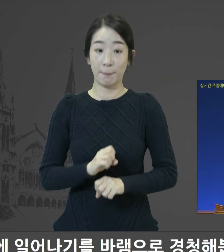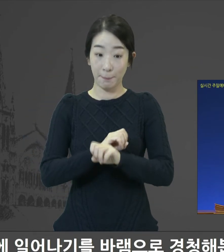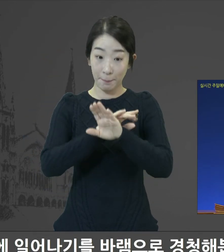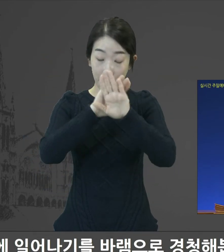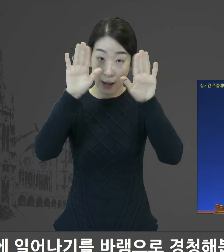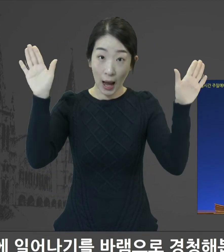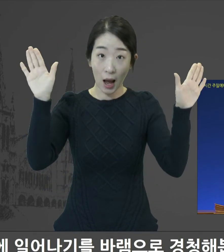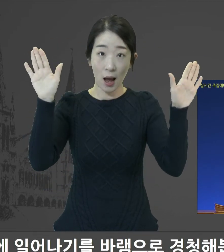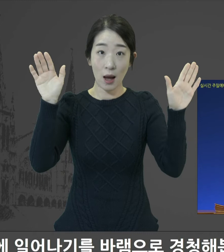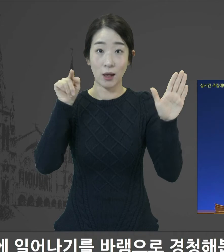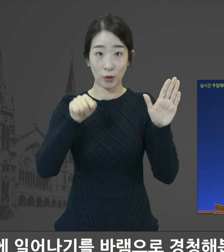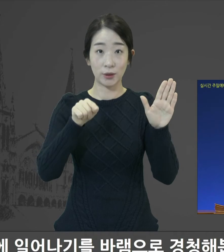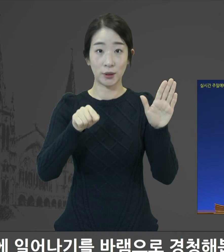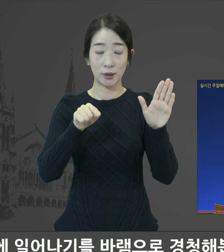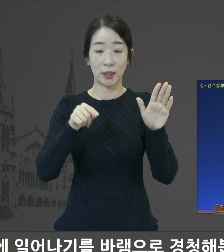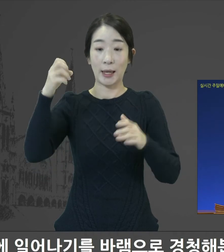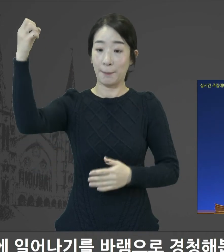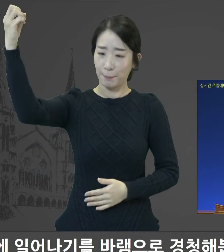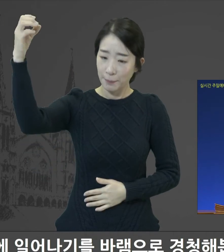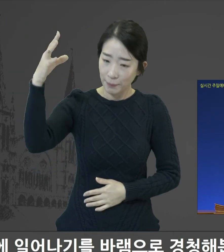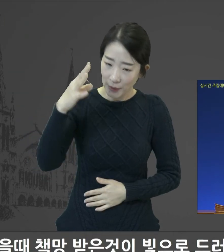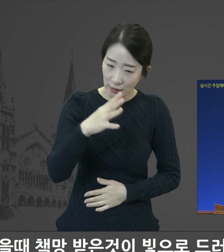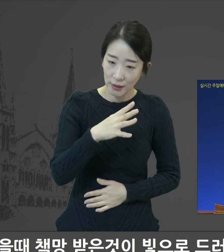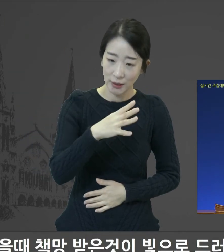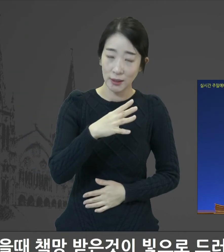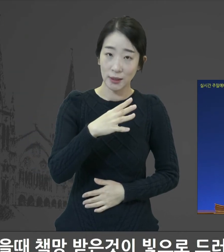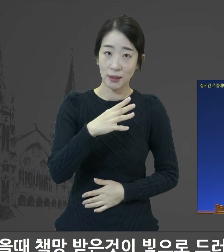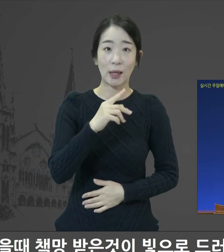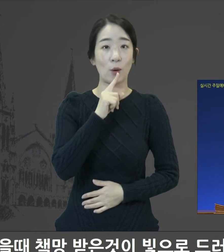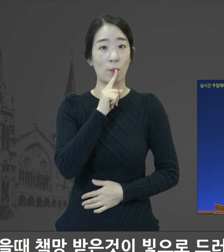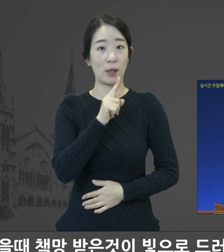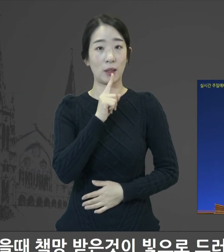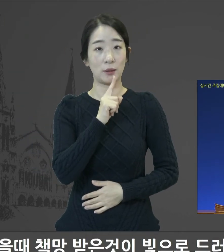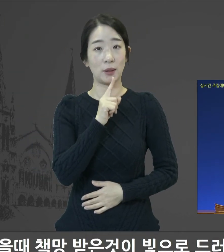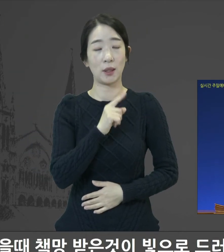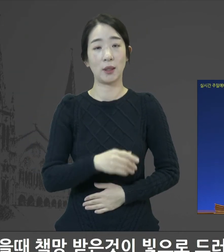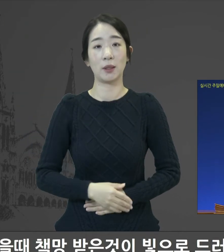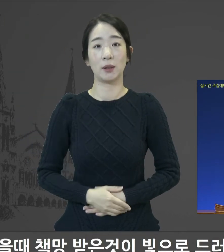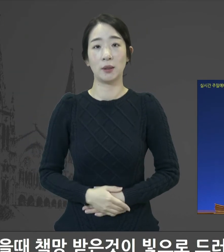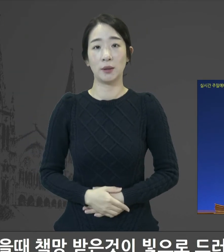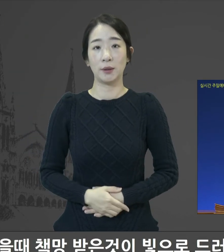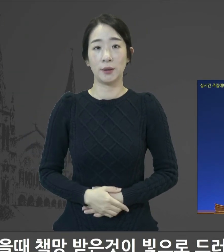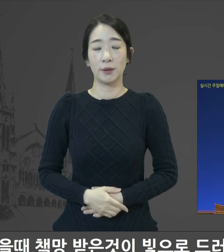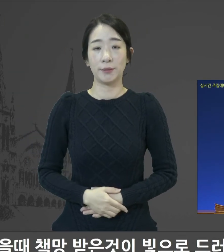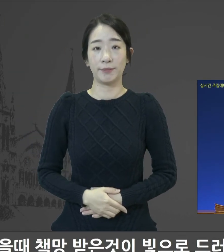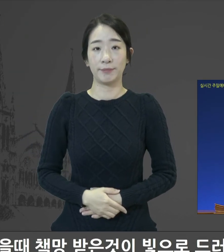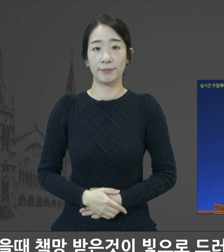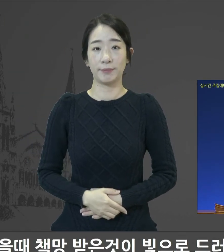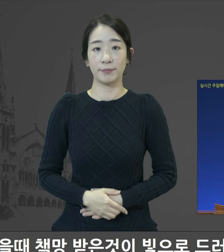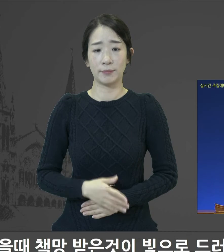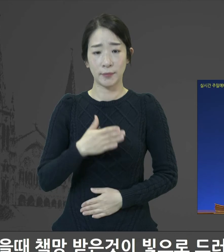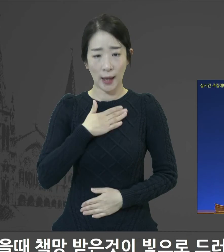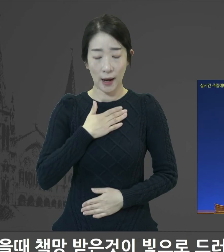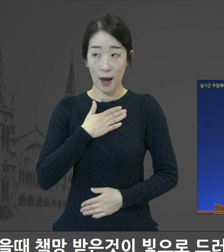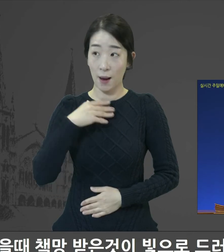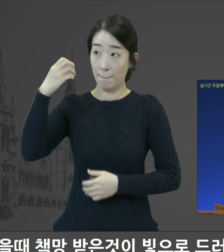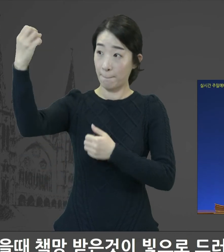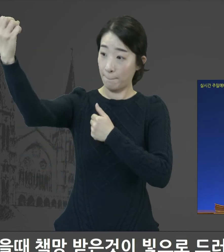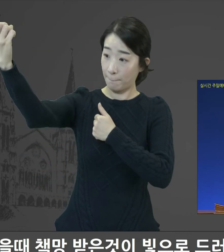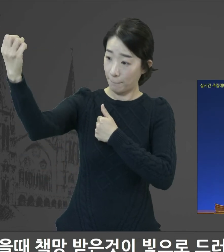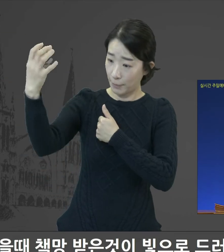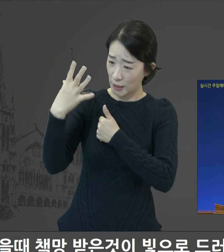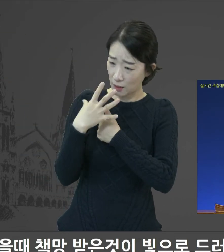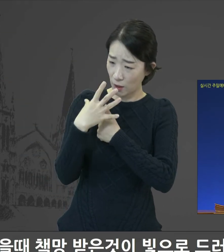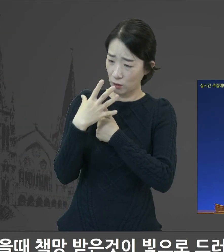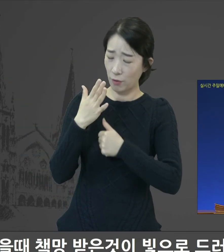것이 또한 빛이라라고 선포하는데, 이 말씀은 내가 빛을 받아서 나